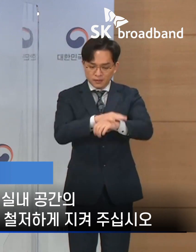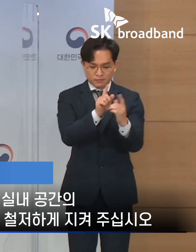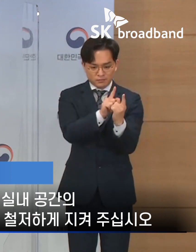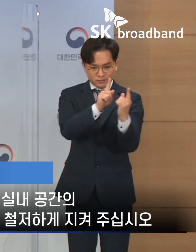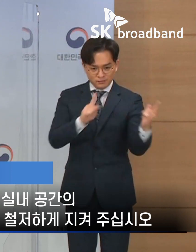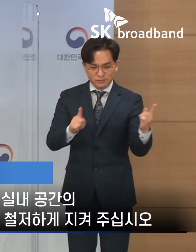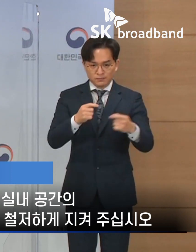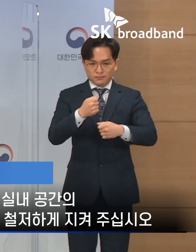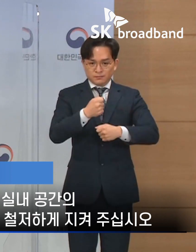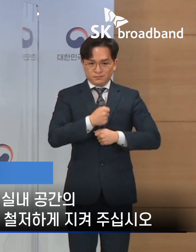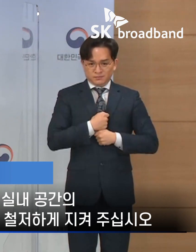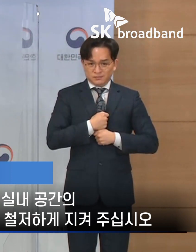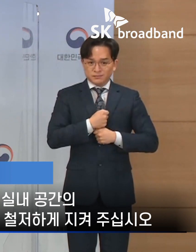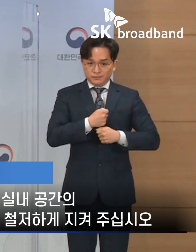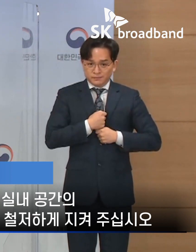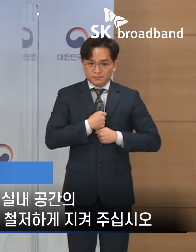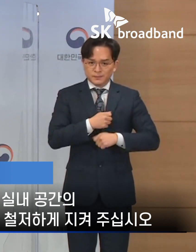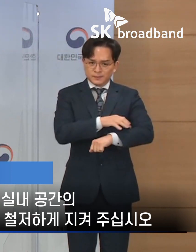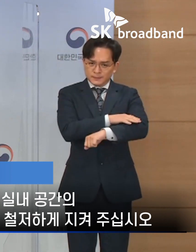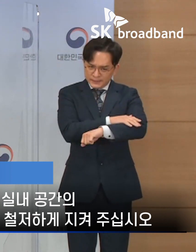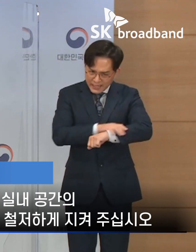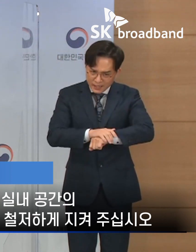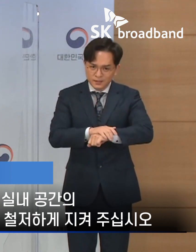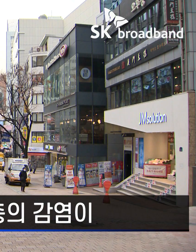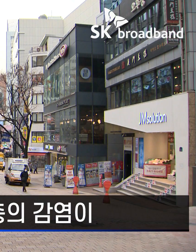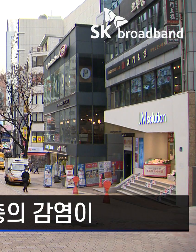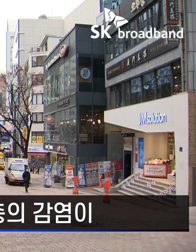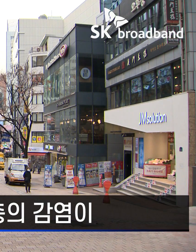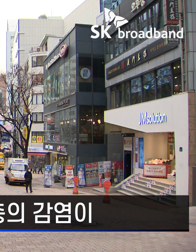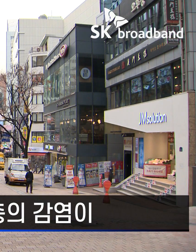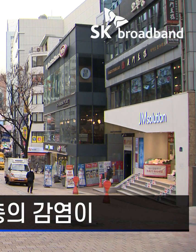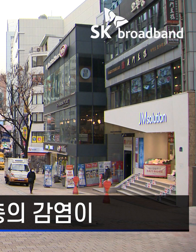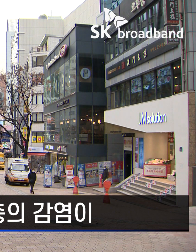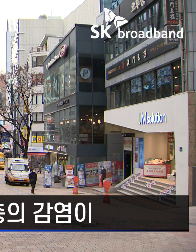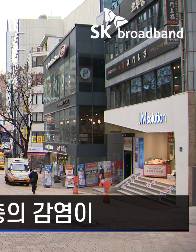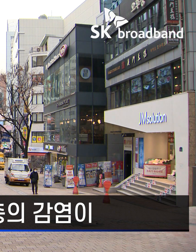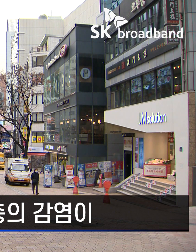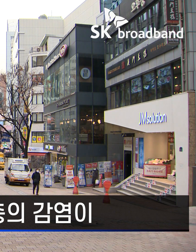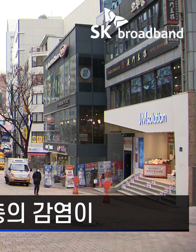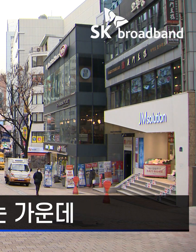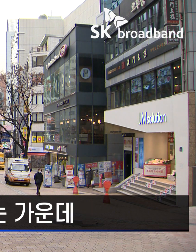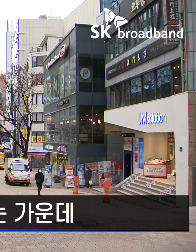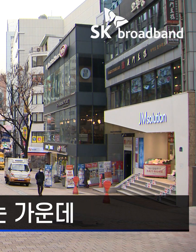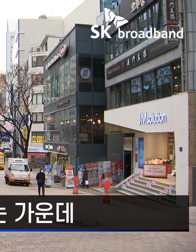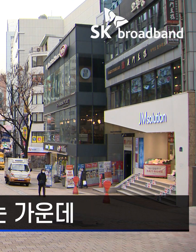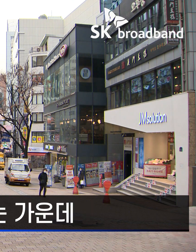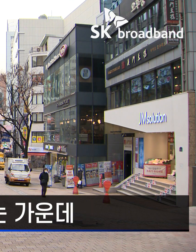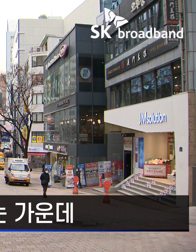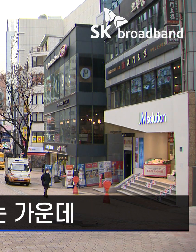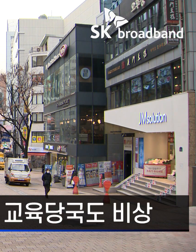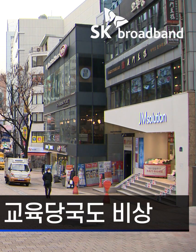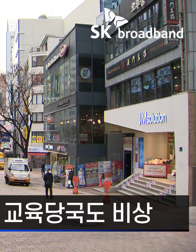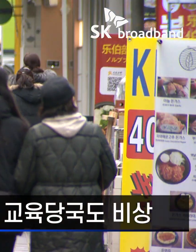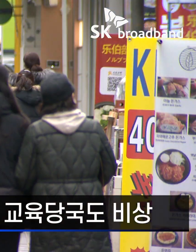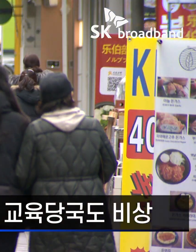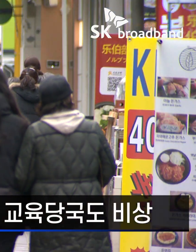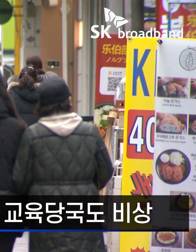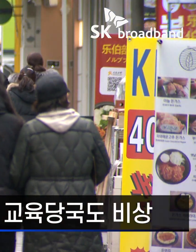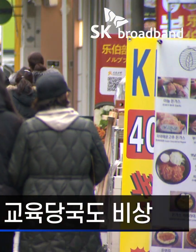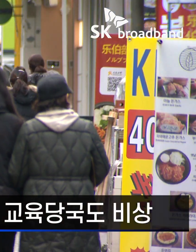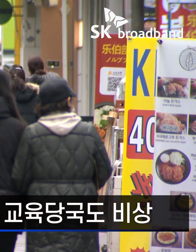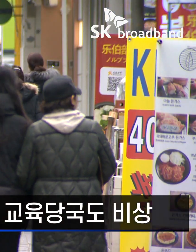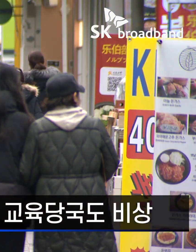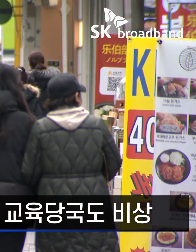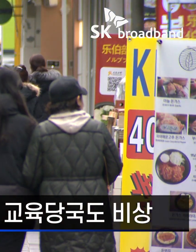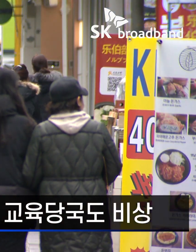수칙을 철저하게 지켜 주십시오. 20, 30대 젊은 층의 감염이 확산되고 있는 가운데 무증상